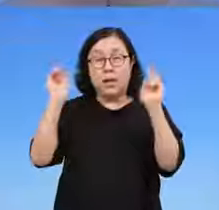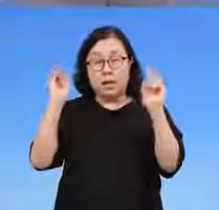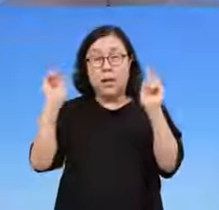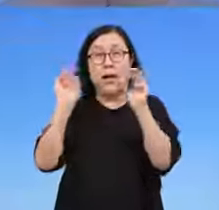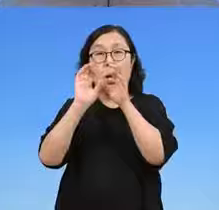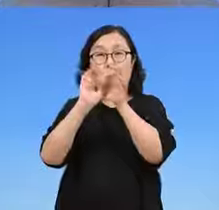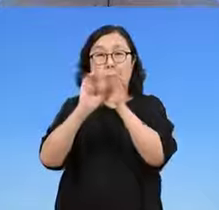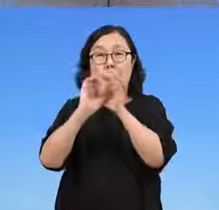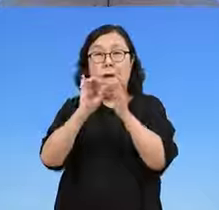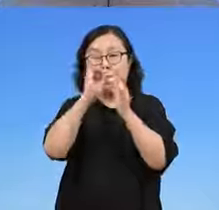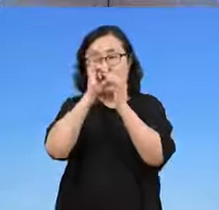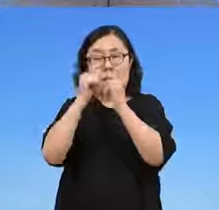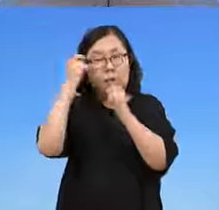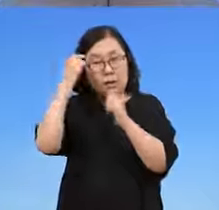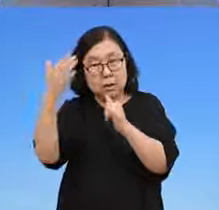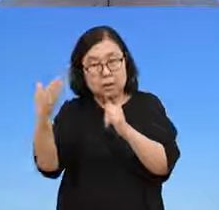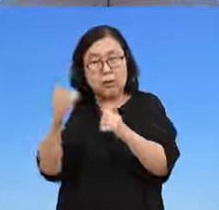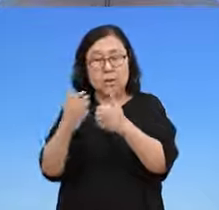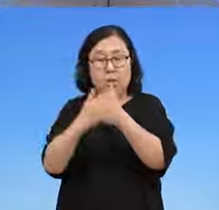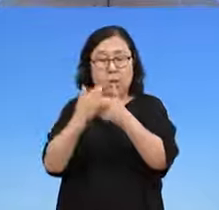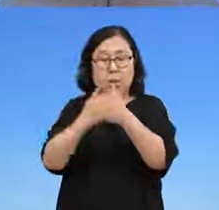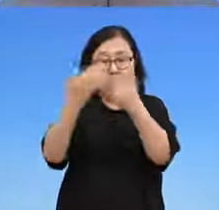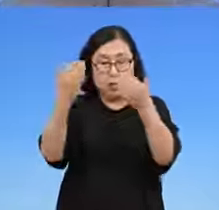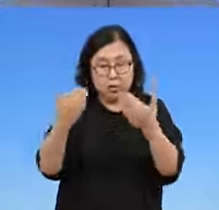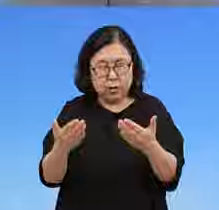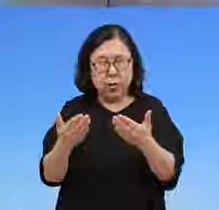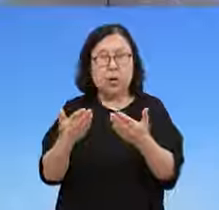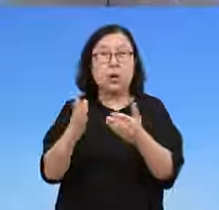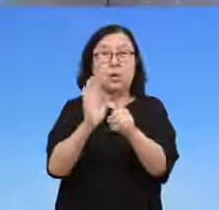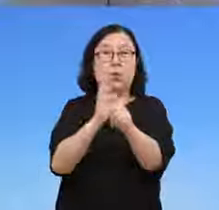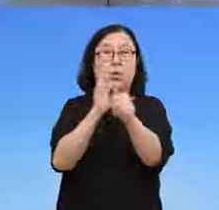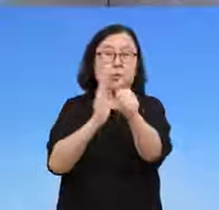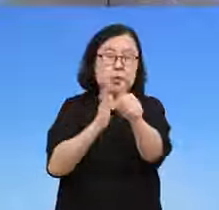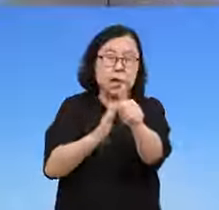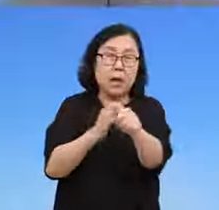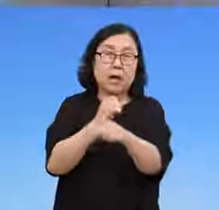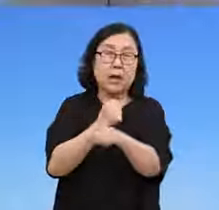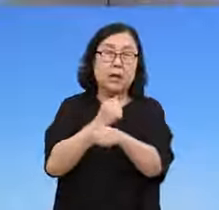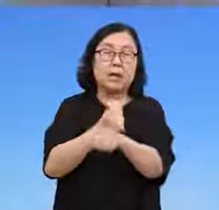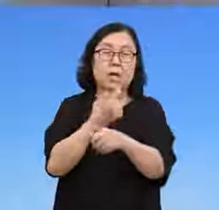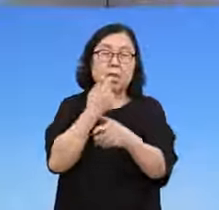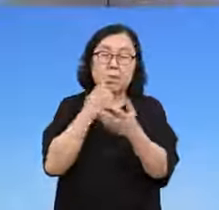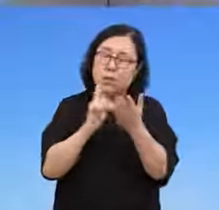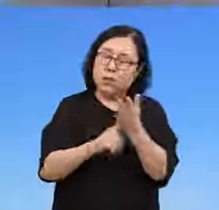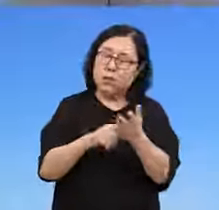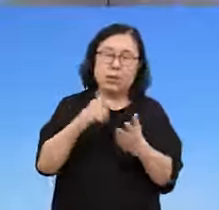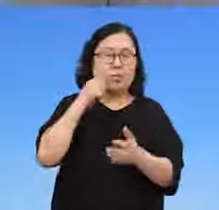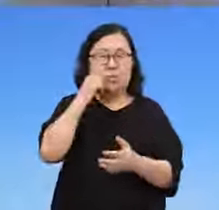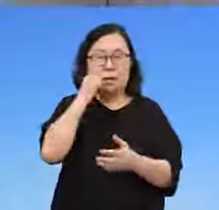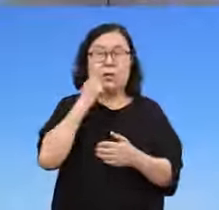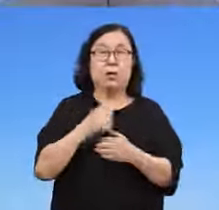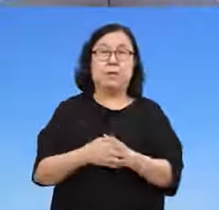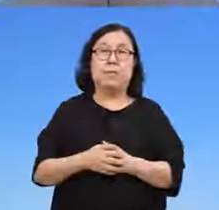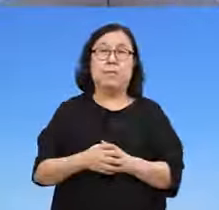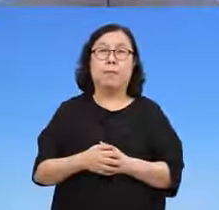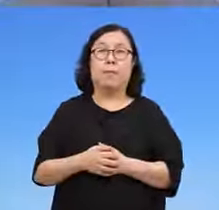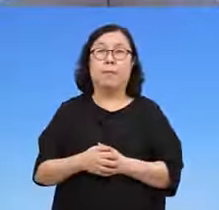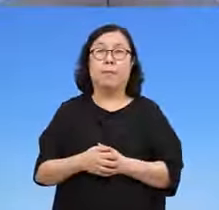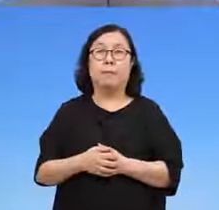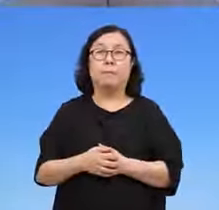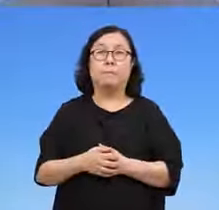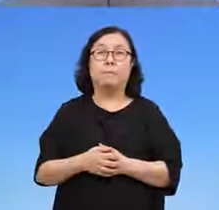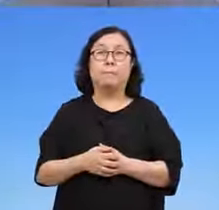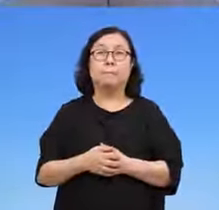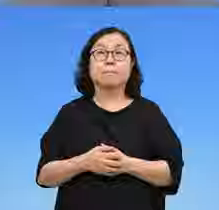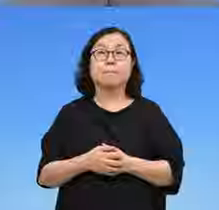또 그런 관련 있는 분들에게 문의도 해보고 도와달라고 손도 내미는데 이게 시원찮은 거예요. 이게 잘 안 풀리는